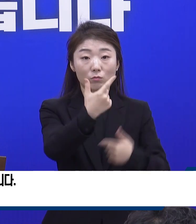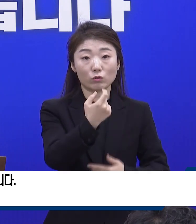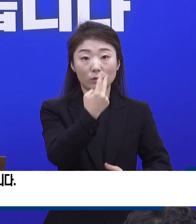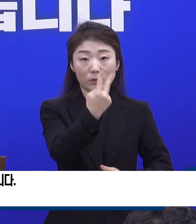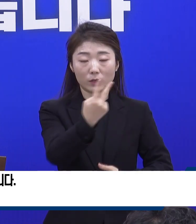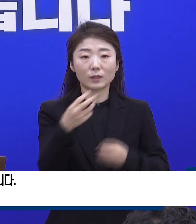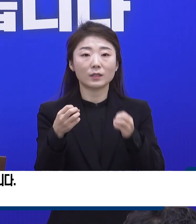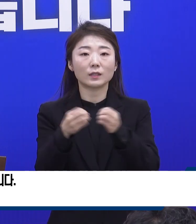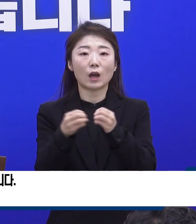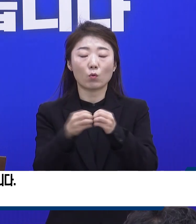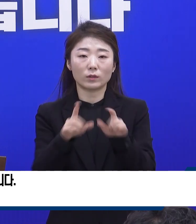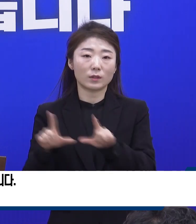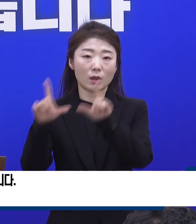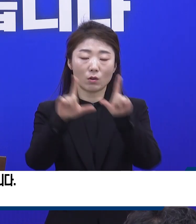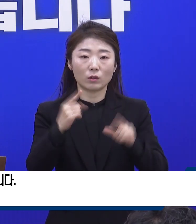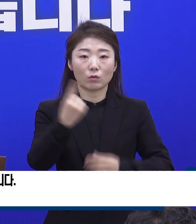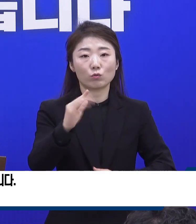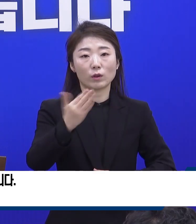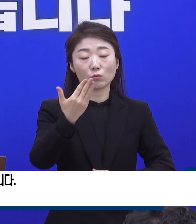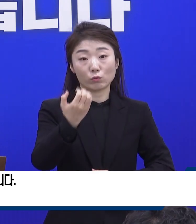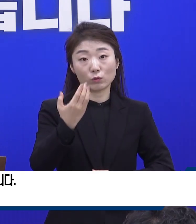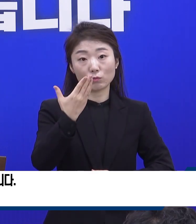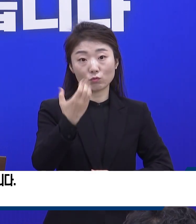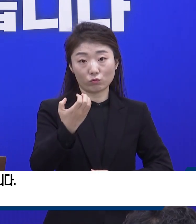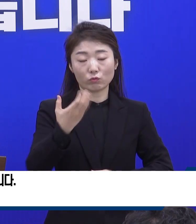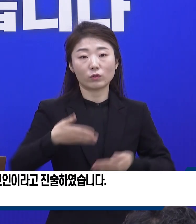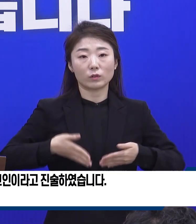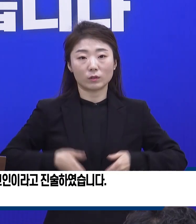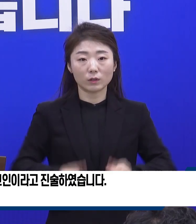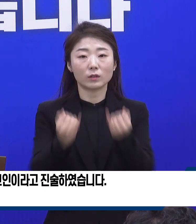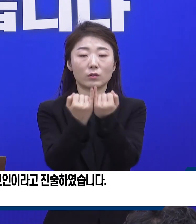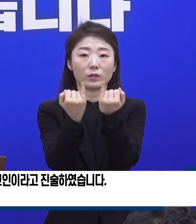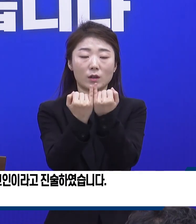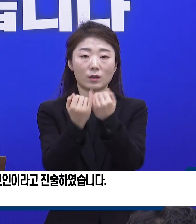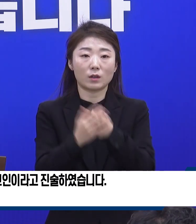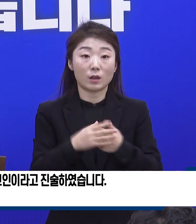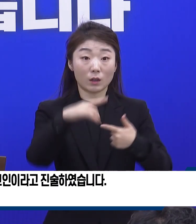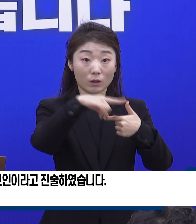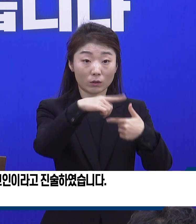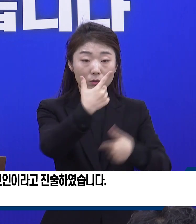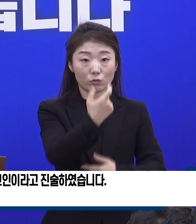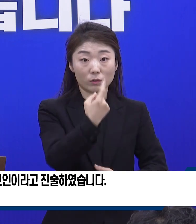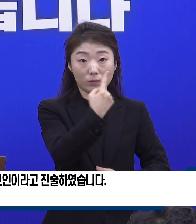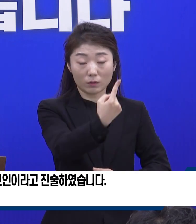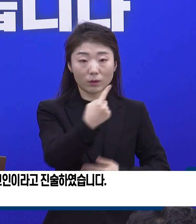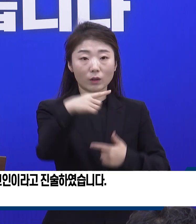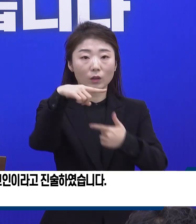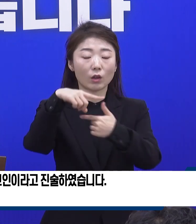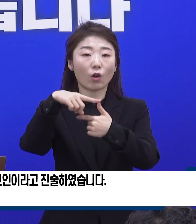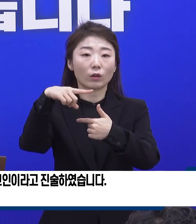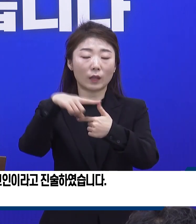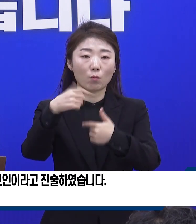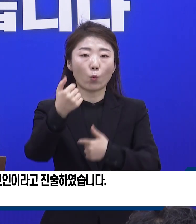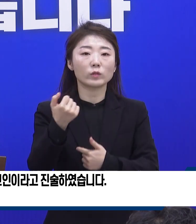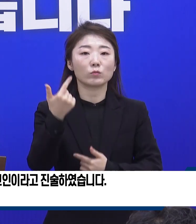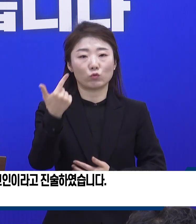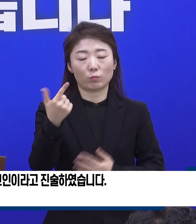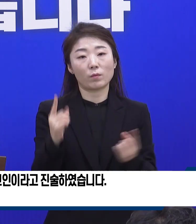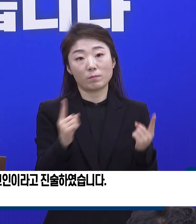확진자는 창원에 거주하는 99년생 여성입니다. 61번 확진자는 경남 56번의